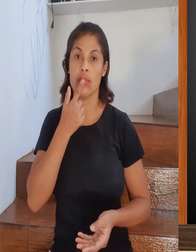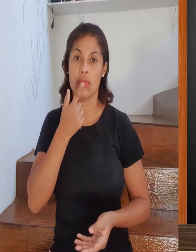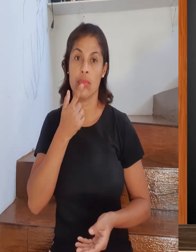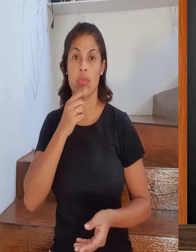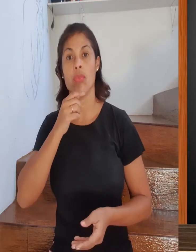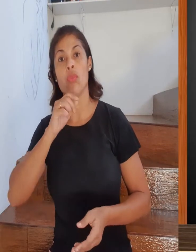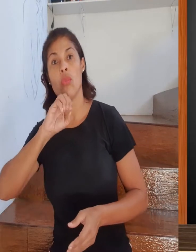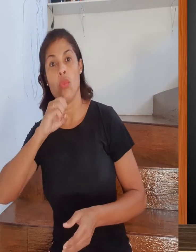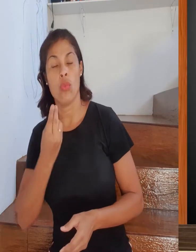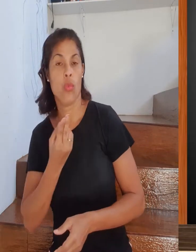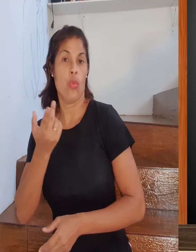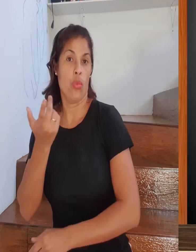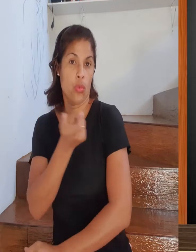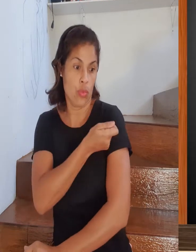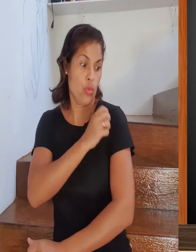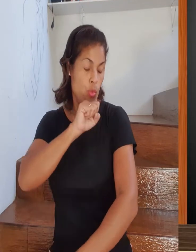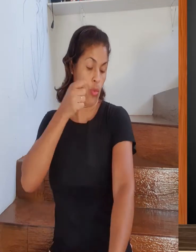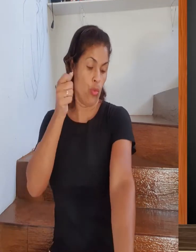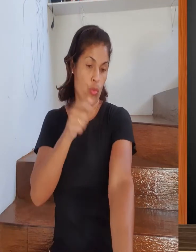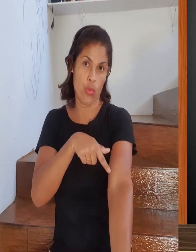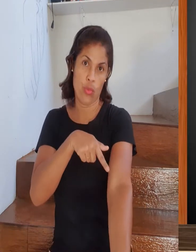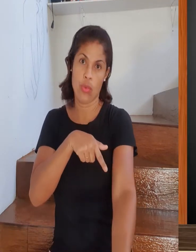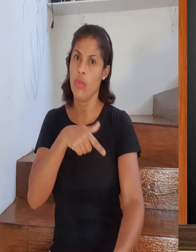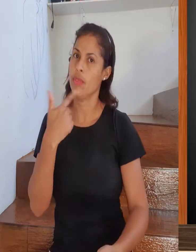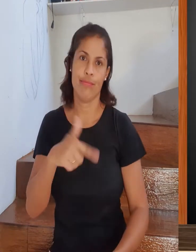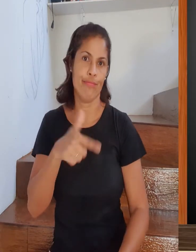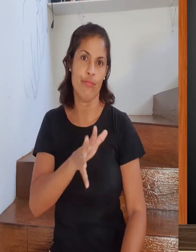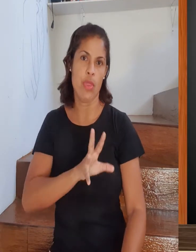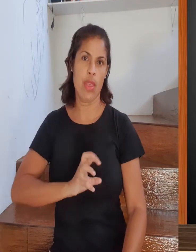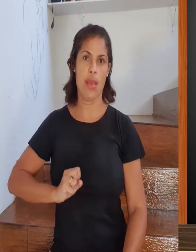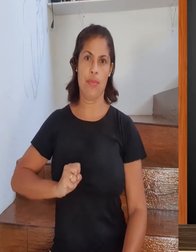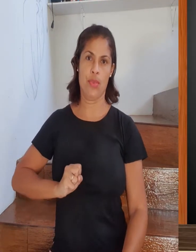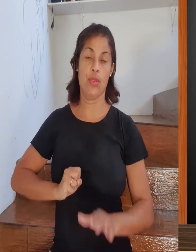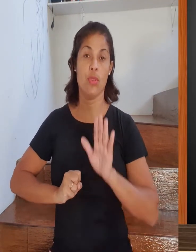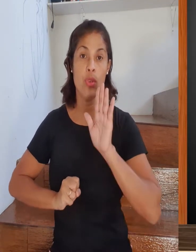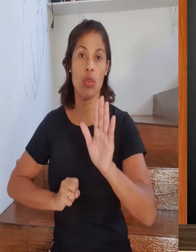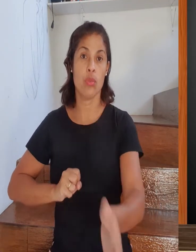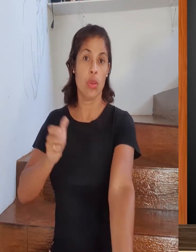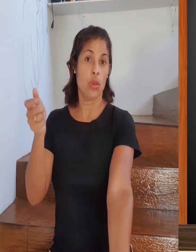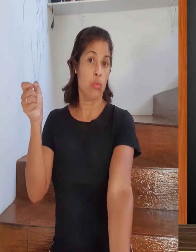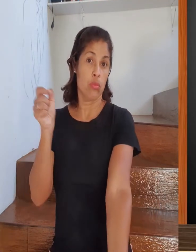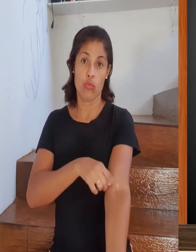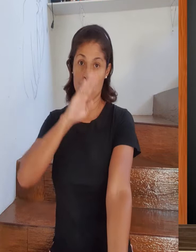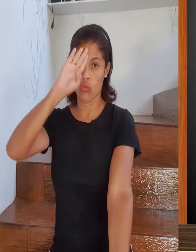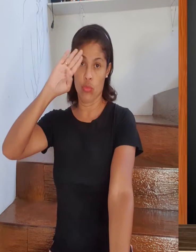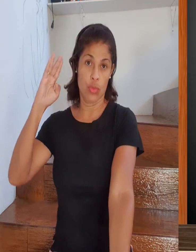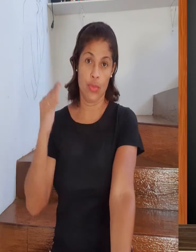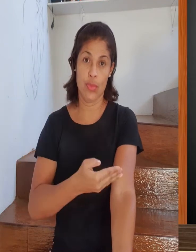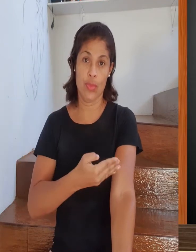via de administração é intravenosa ou intraarterial, nós não podemos falar que houve absorção, pois a droga é